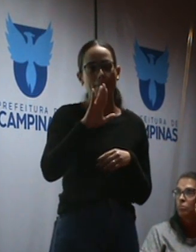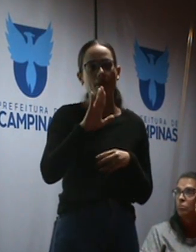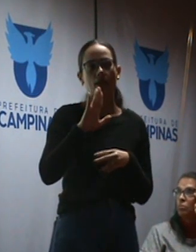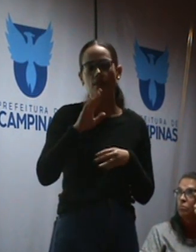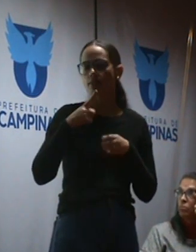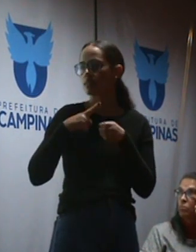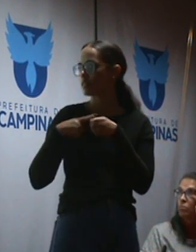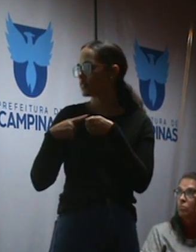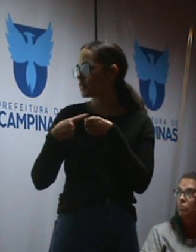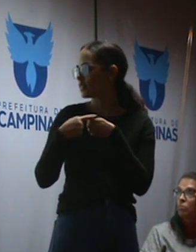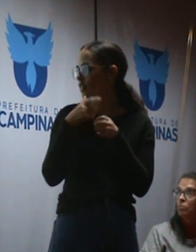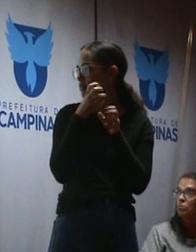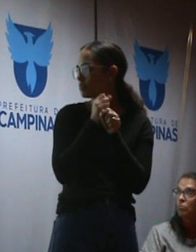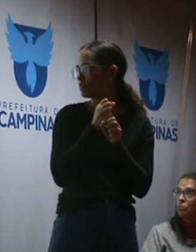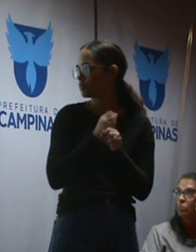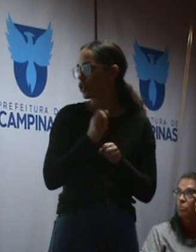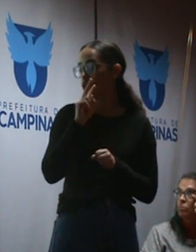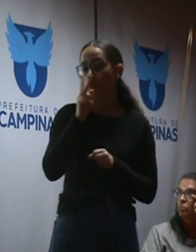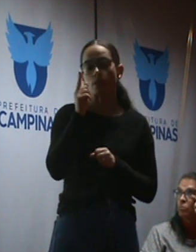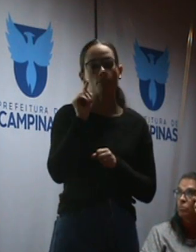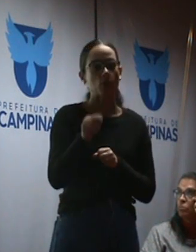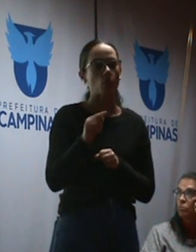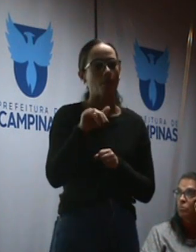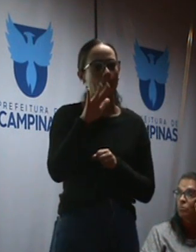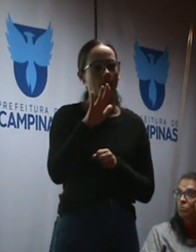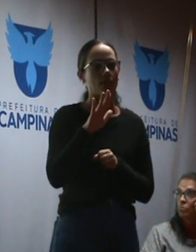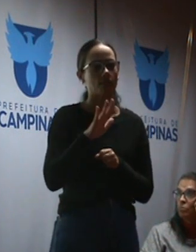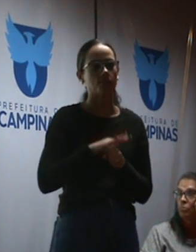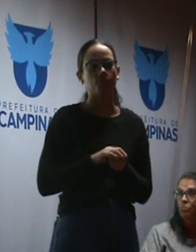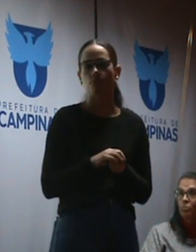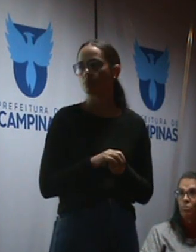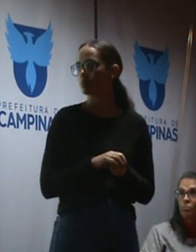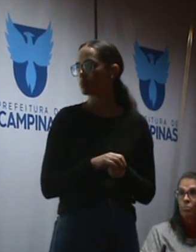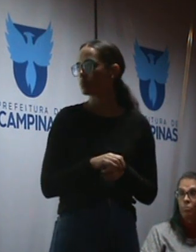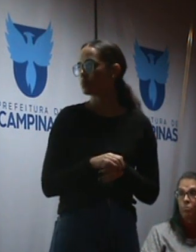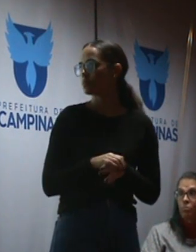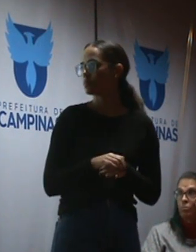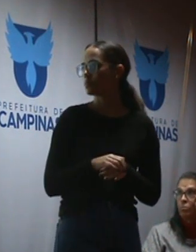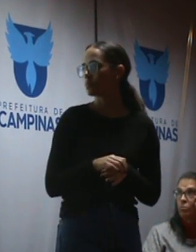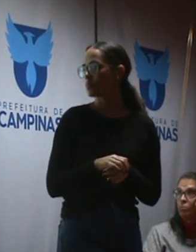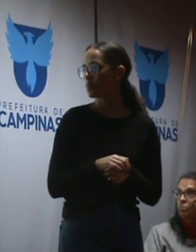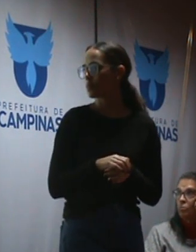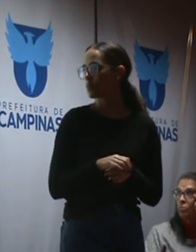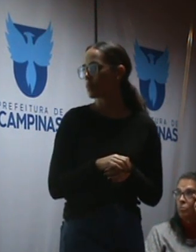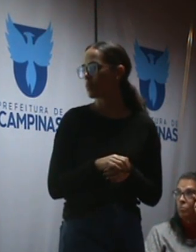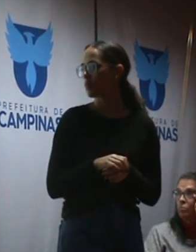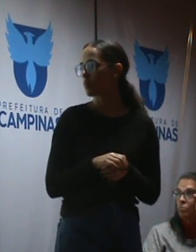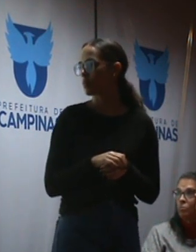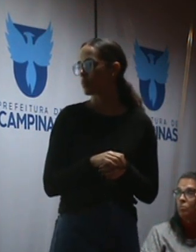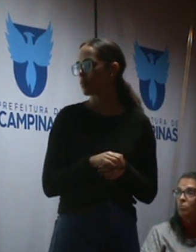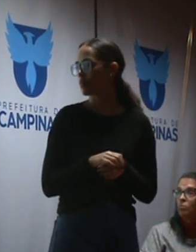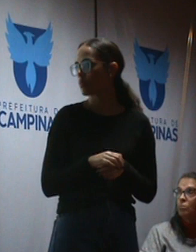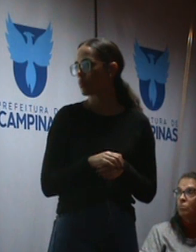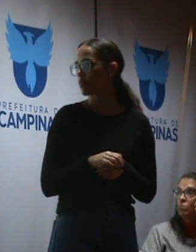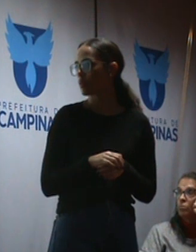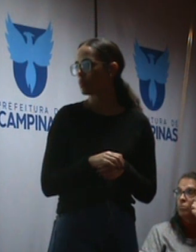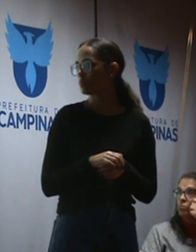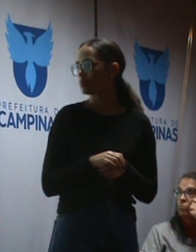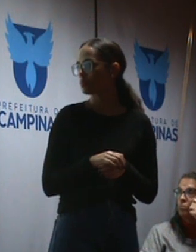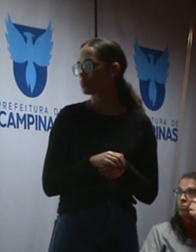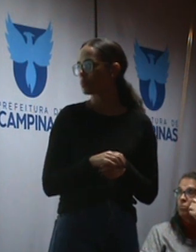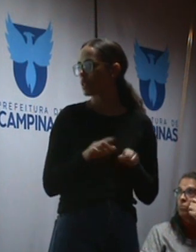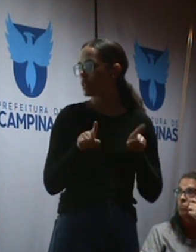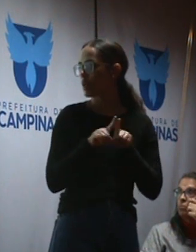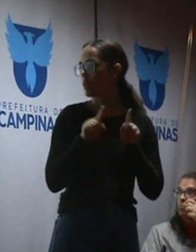de zika. Campinas também é um deles. Chikungunya. Estou falando zika, é chikungunya. O chikungunya. E a gente,